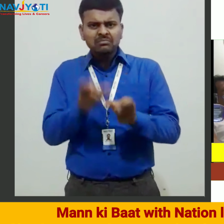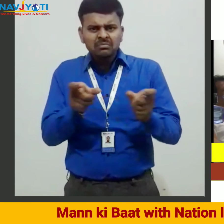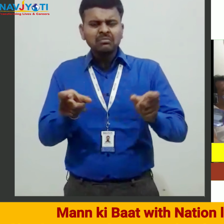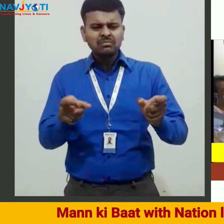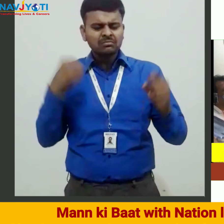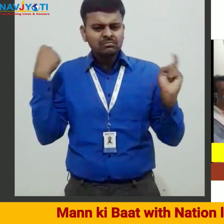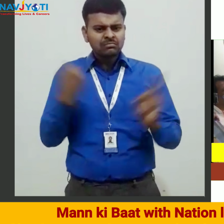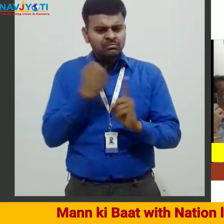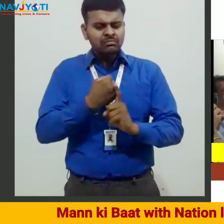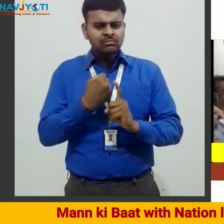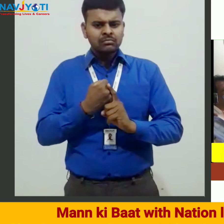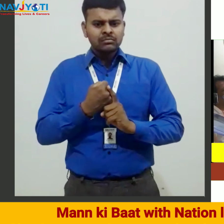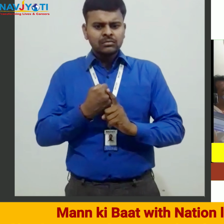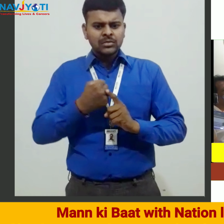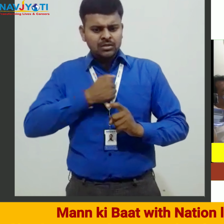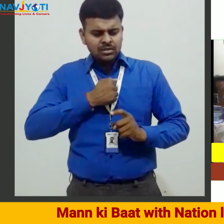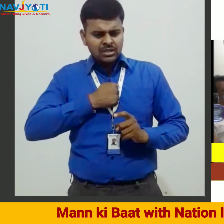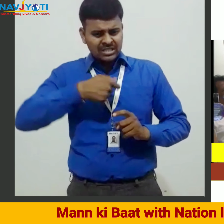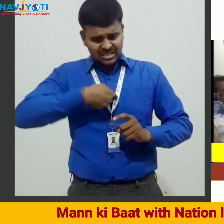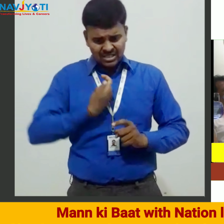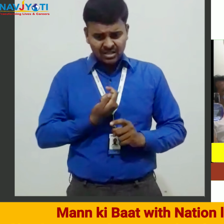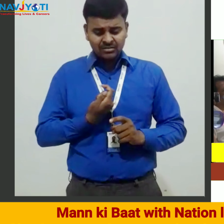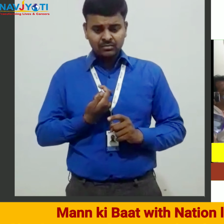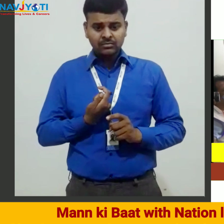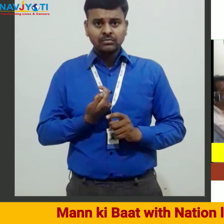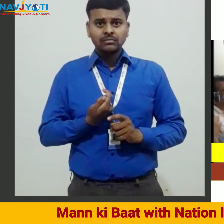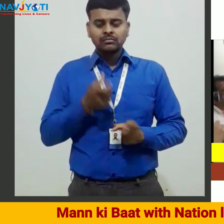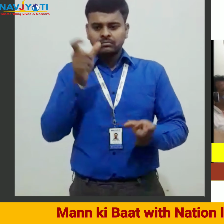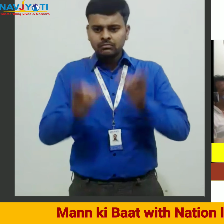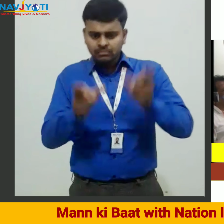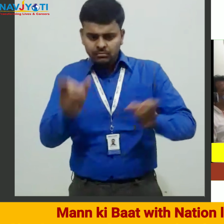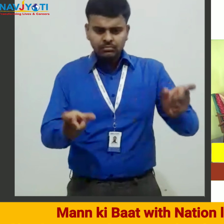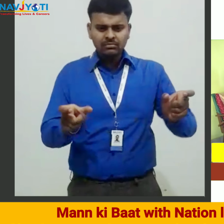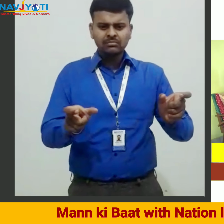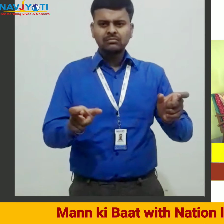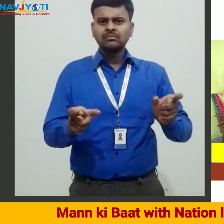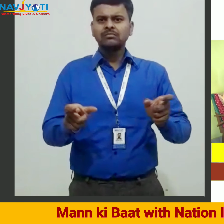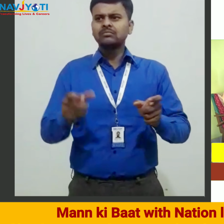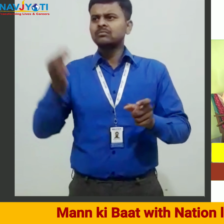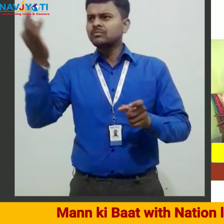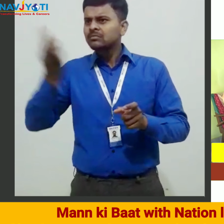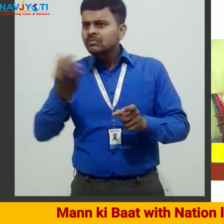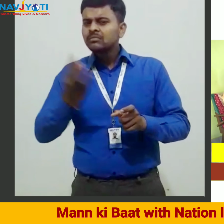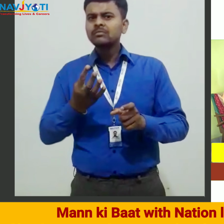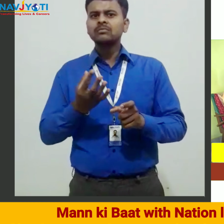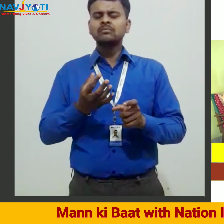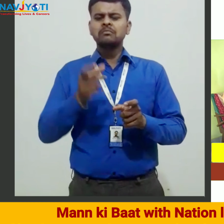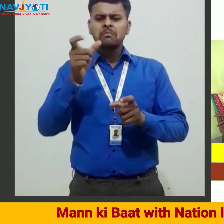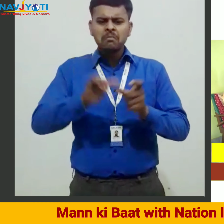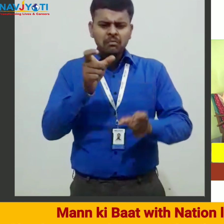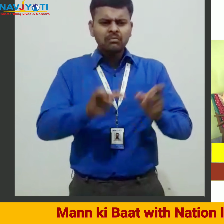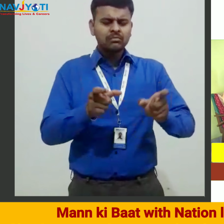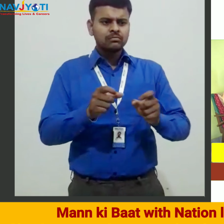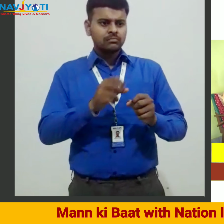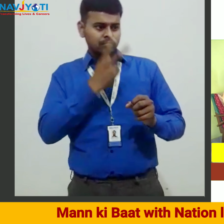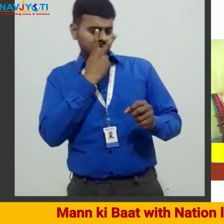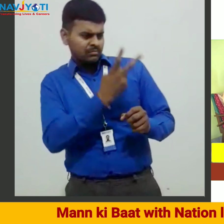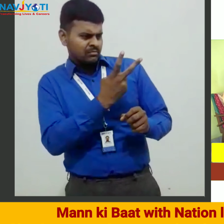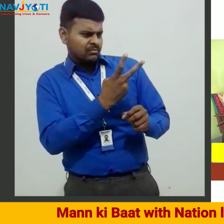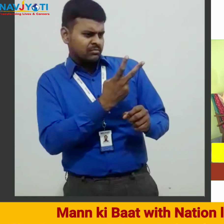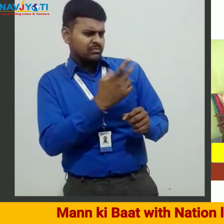था। मेरे प्यारे देशवासियों, हम सब अनुभव कर रहे हैं कि महामारी के खिलाफ